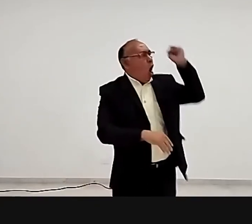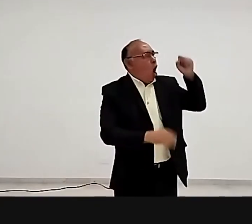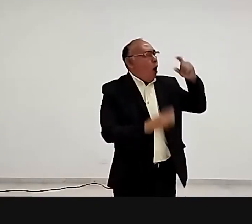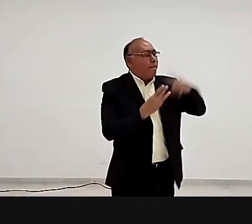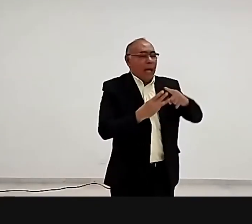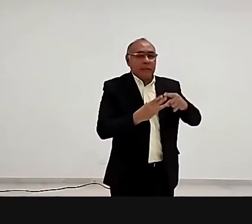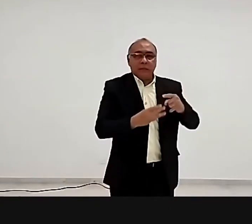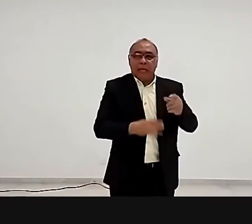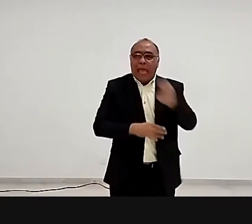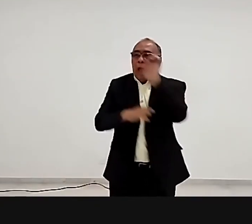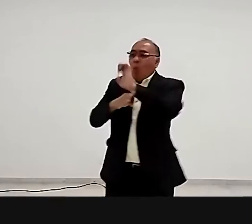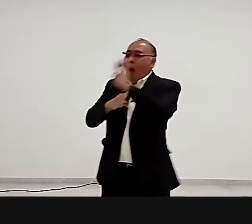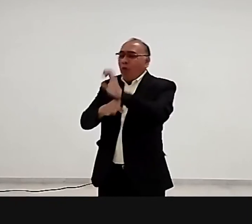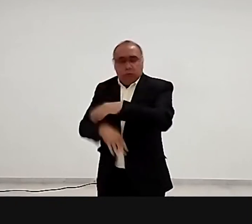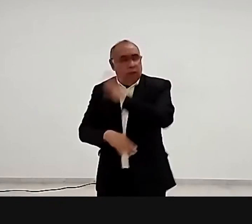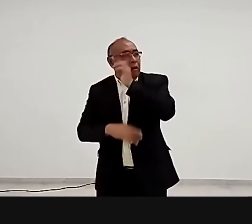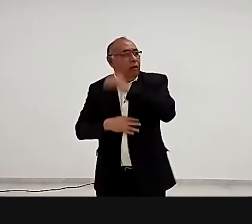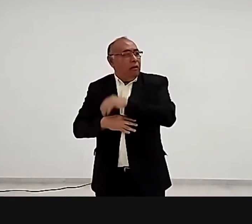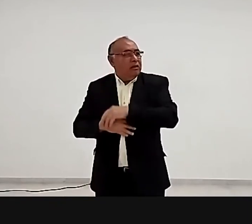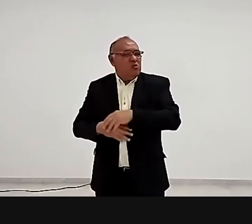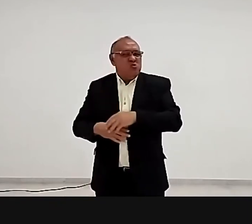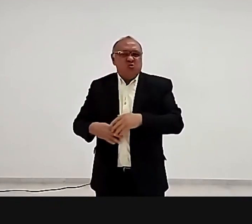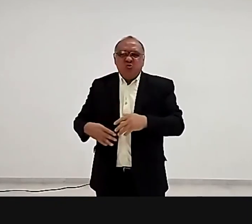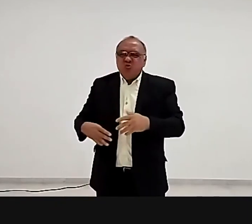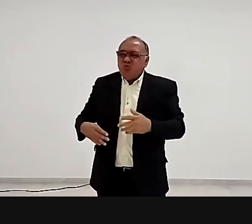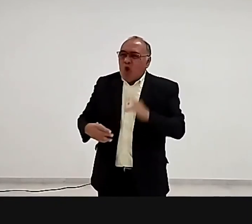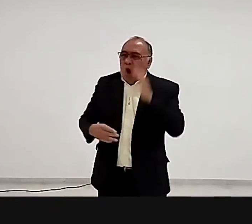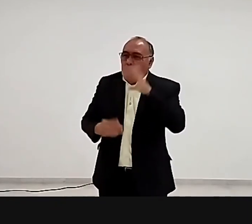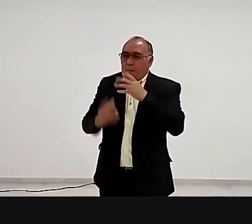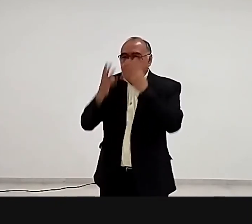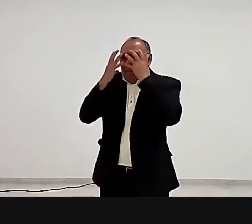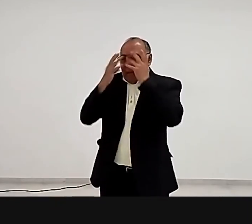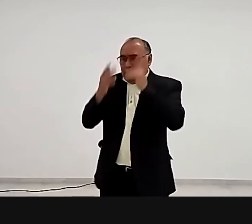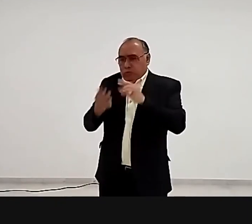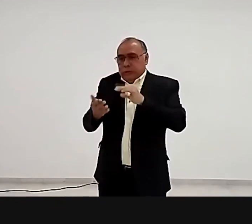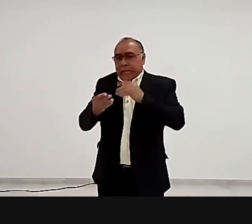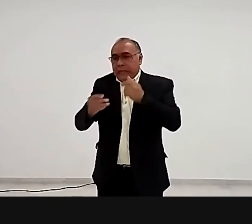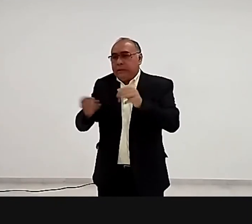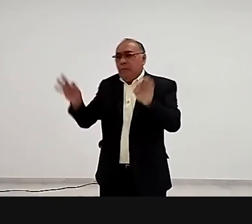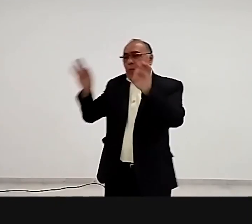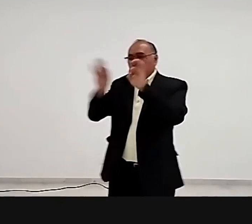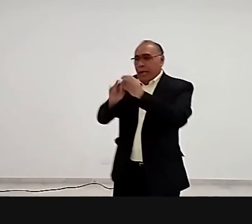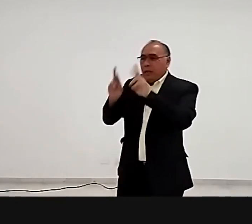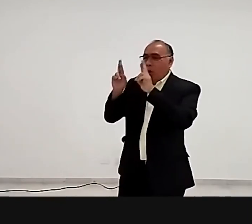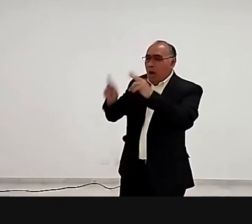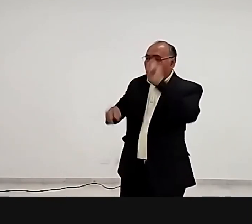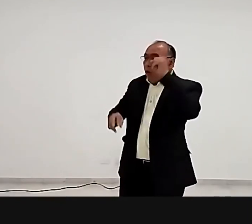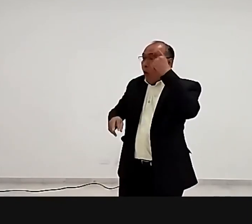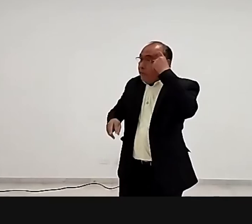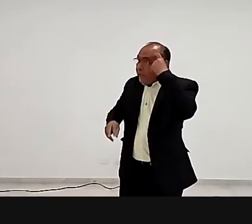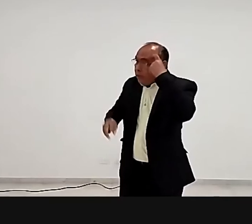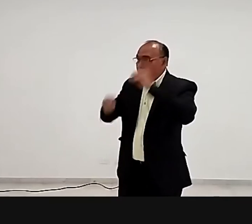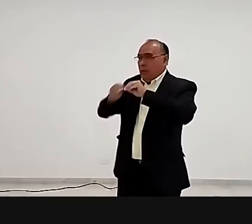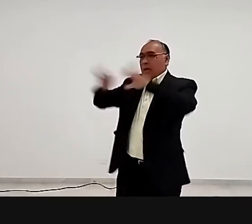en colombia respecto a ecuador